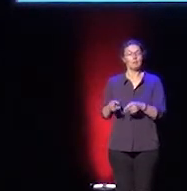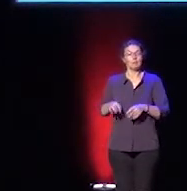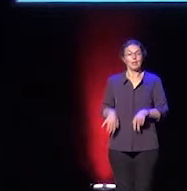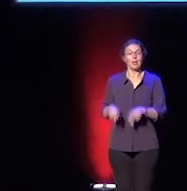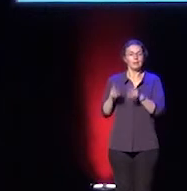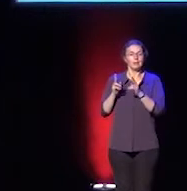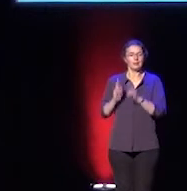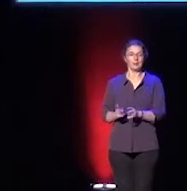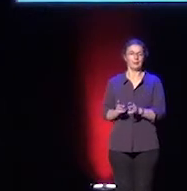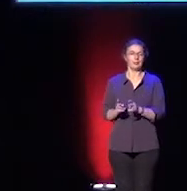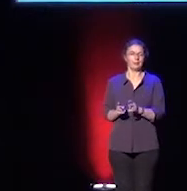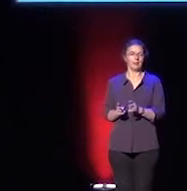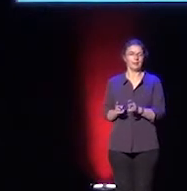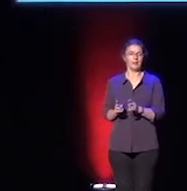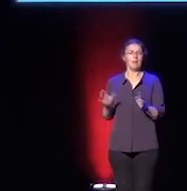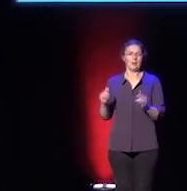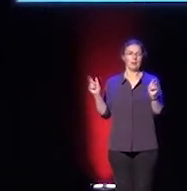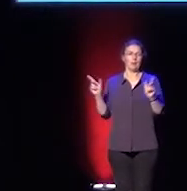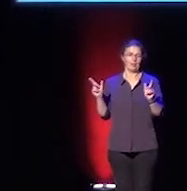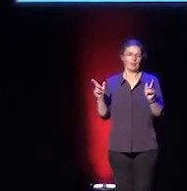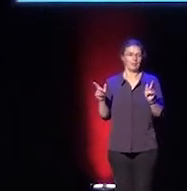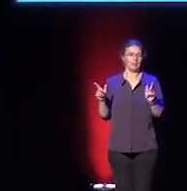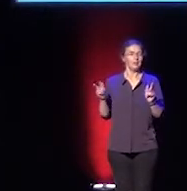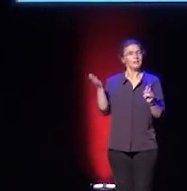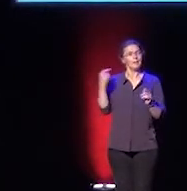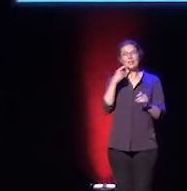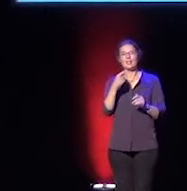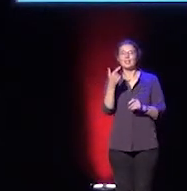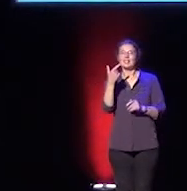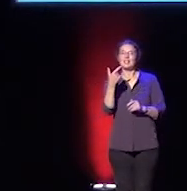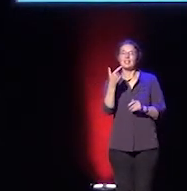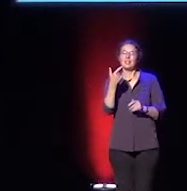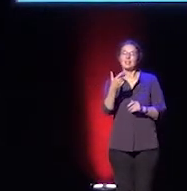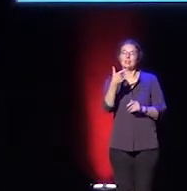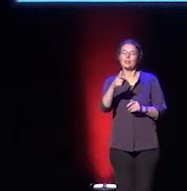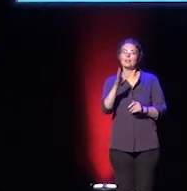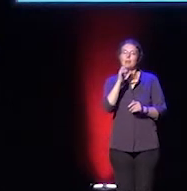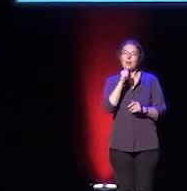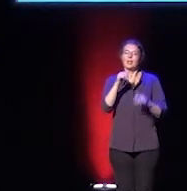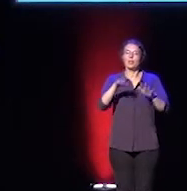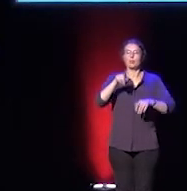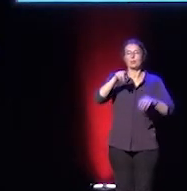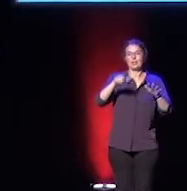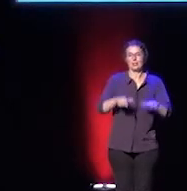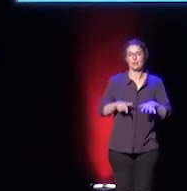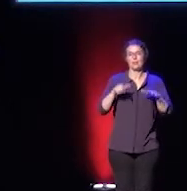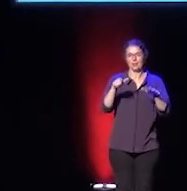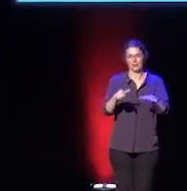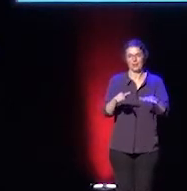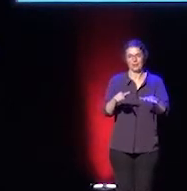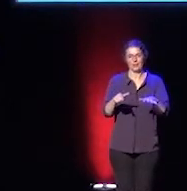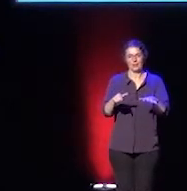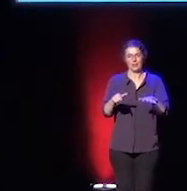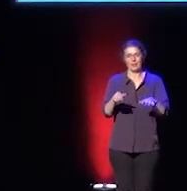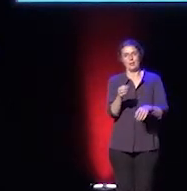mit. Und es wurde auch auf die Gründung hingewiesen, 23. Mai 1917, und dass einige wenige